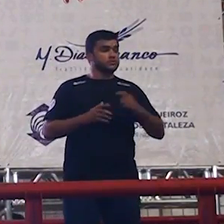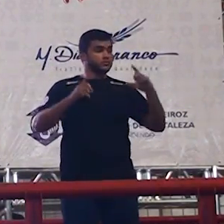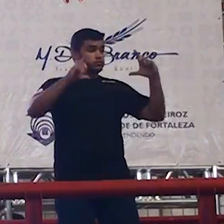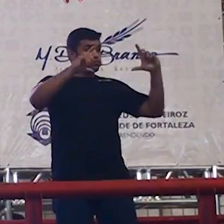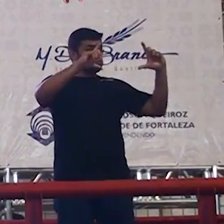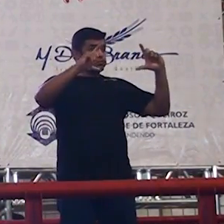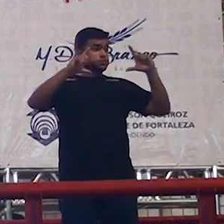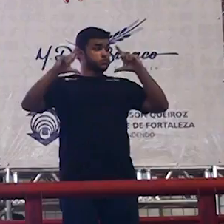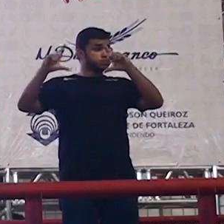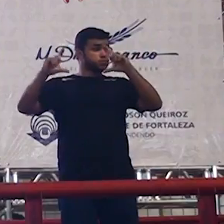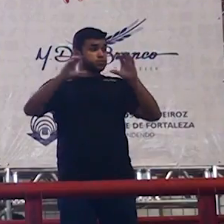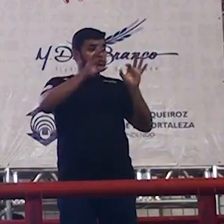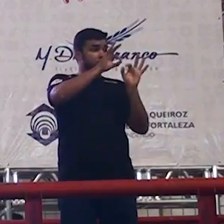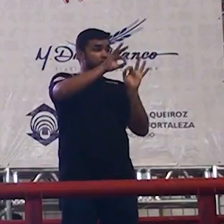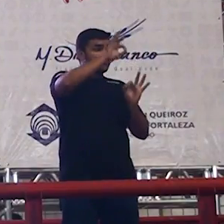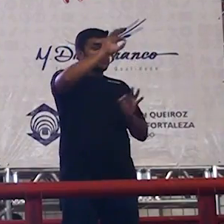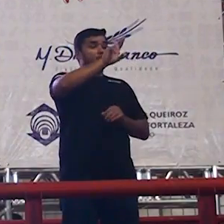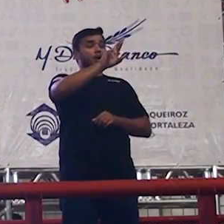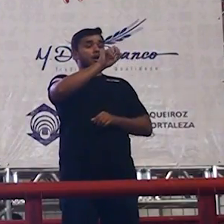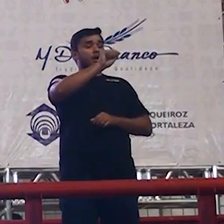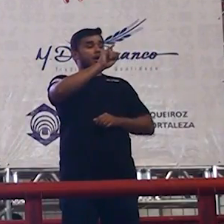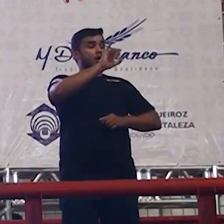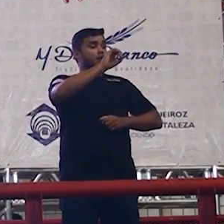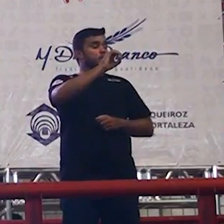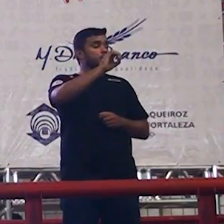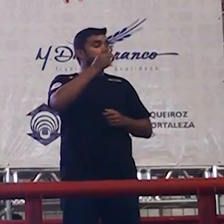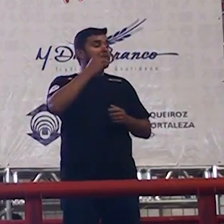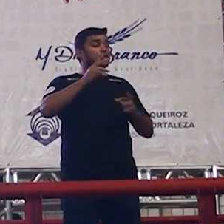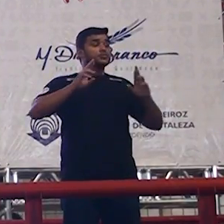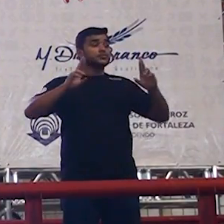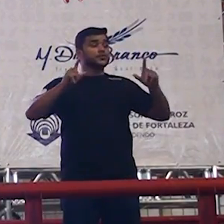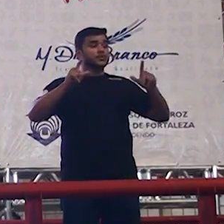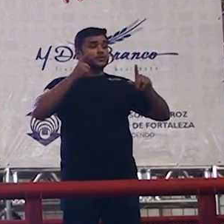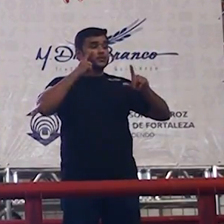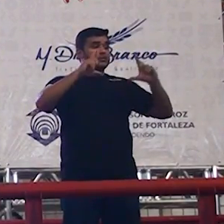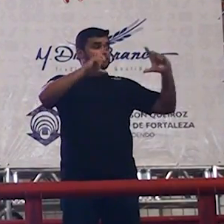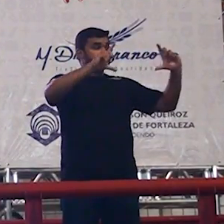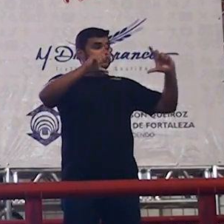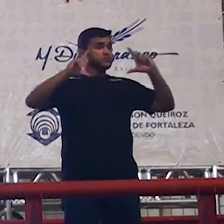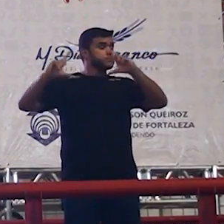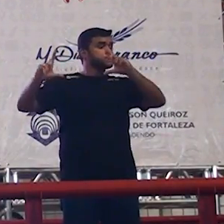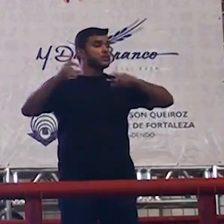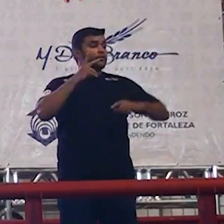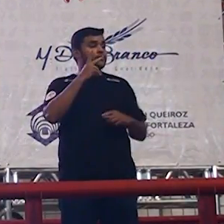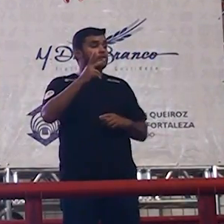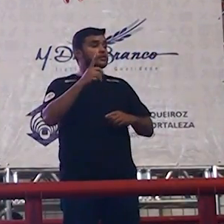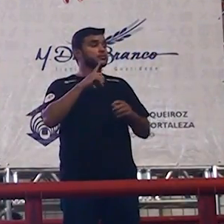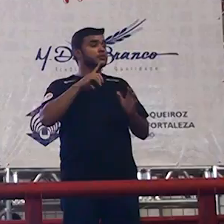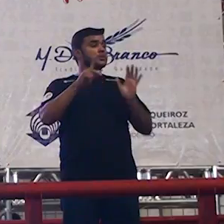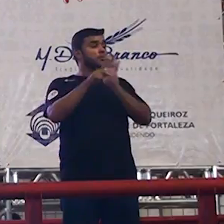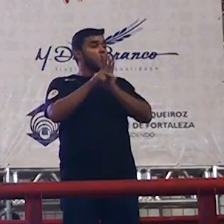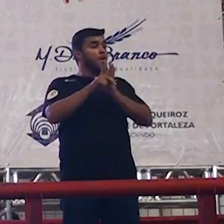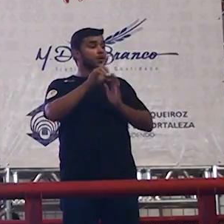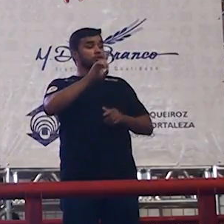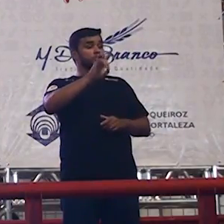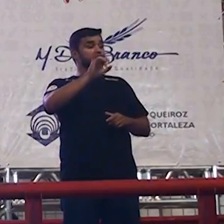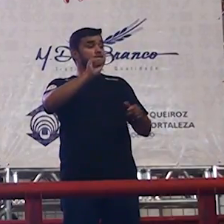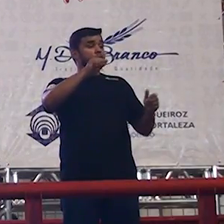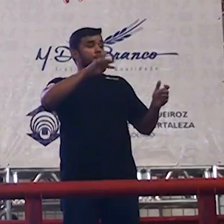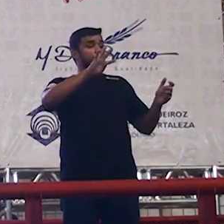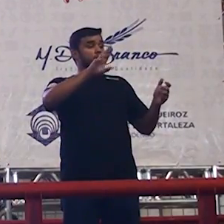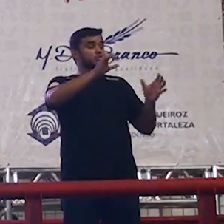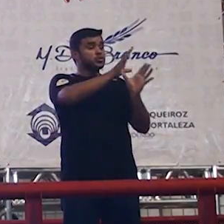da abrangência da nova antena é igual ao diâmetro, ou seja, duas vezes o